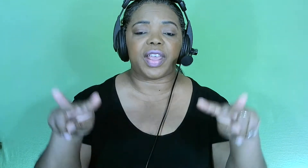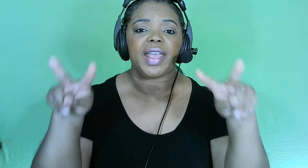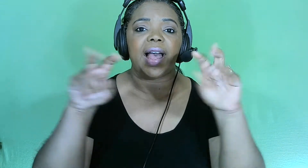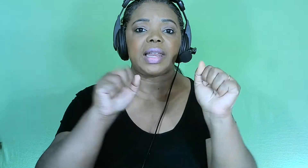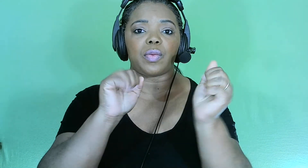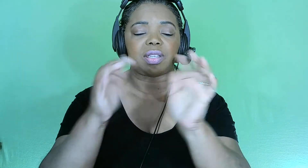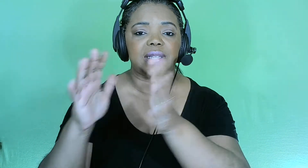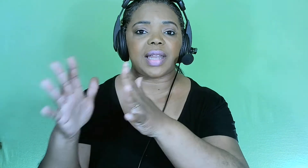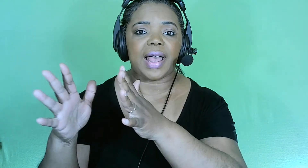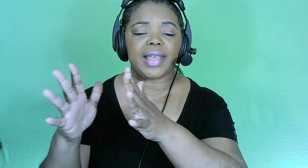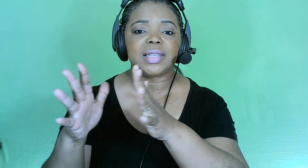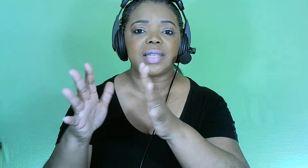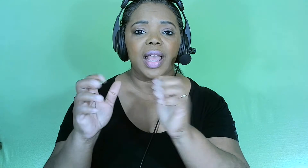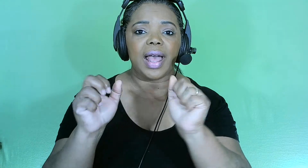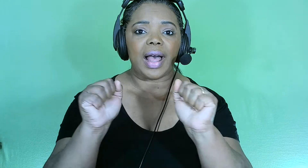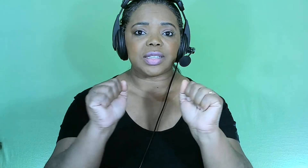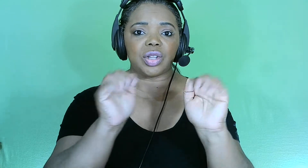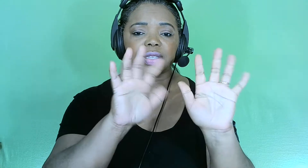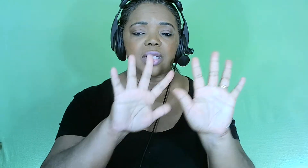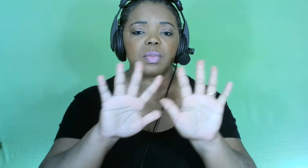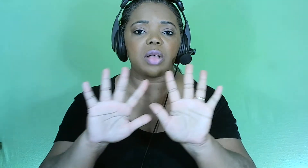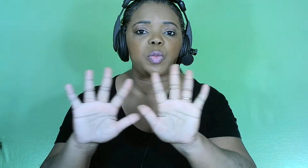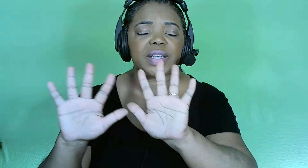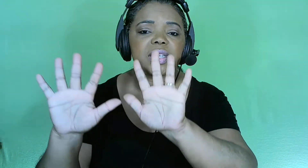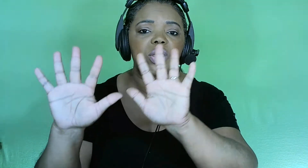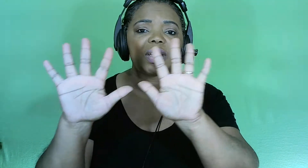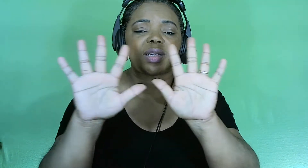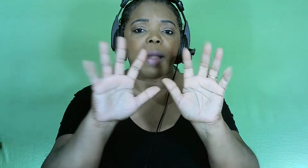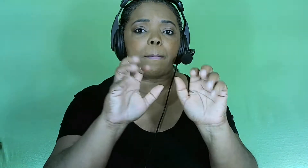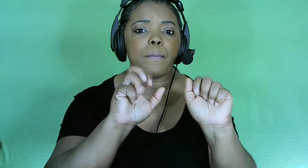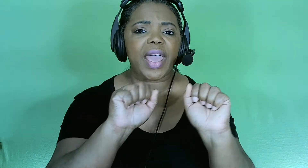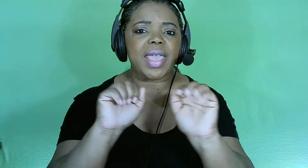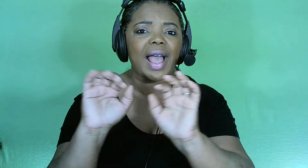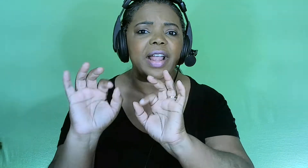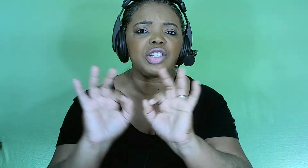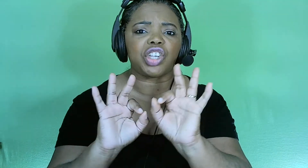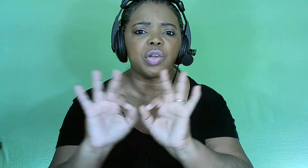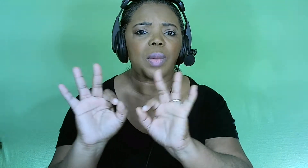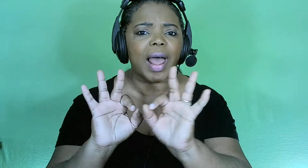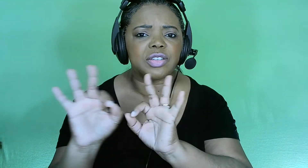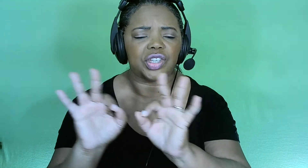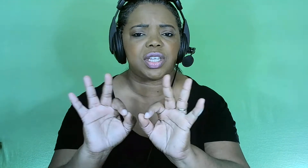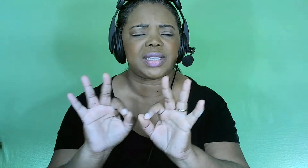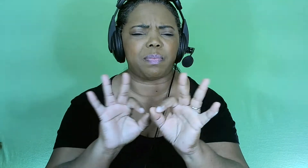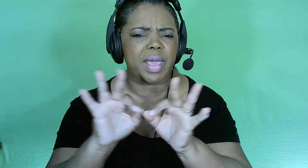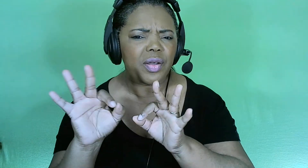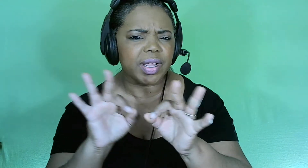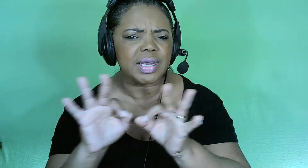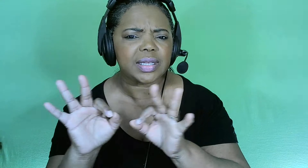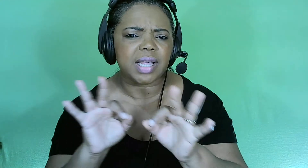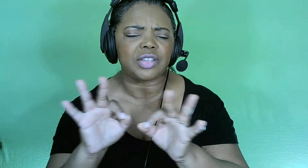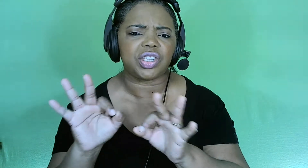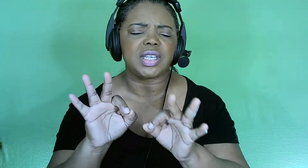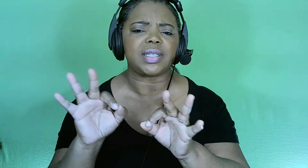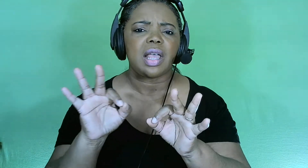vê a língua de sinais, as nossas mãos precisam estar bem articuladinhas, bem organizadinhas,